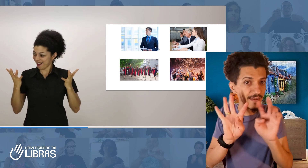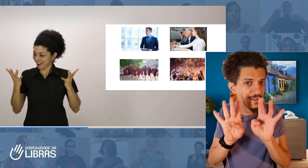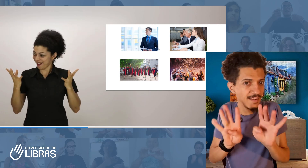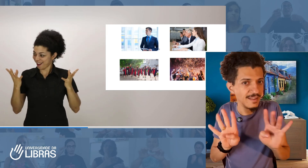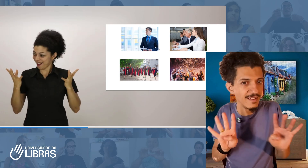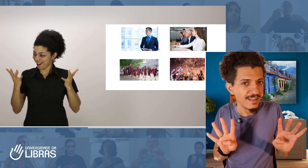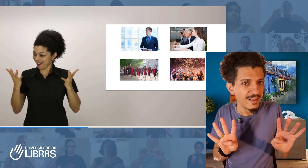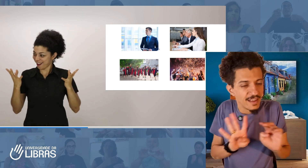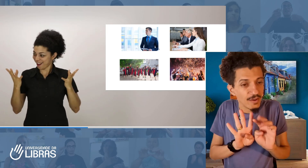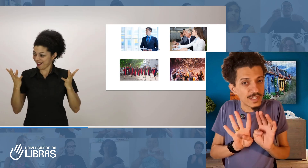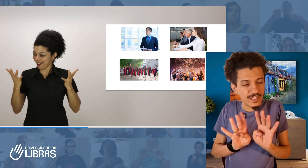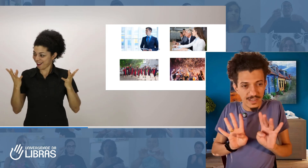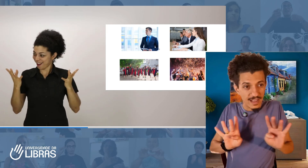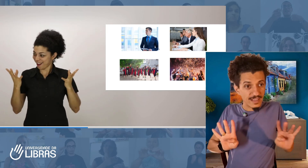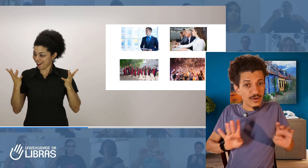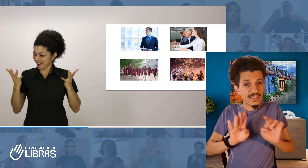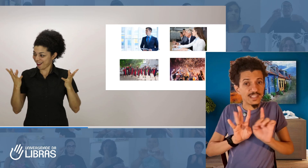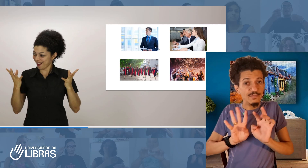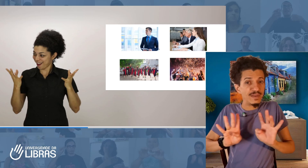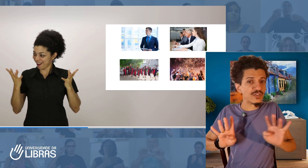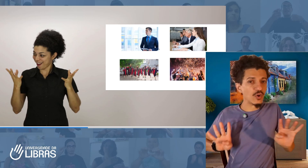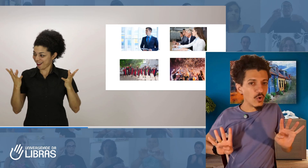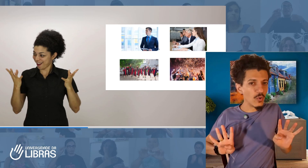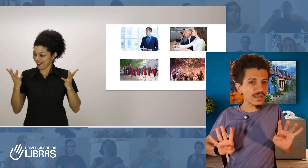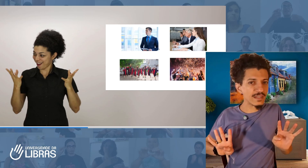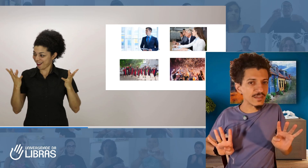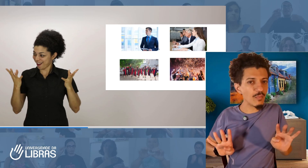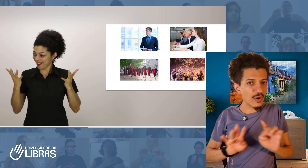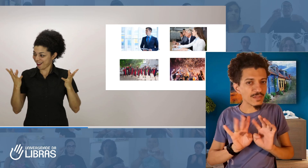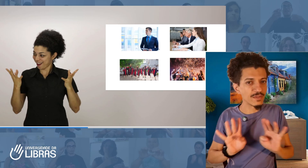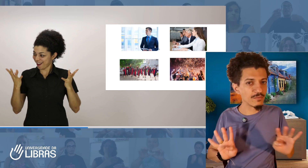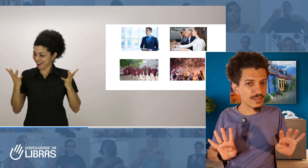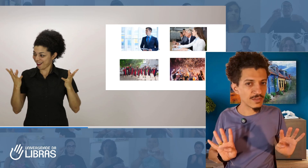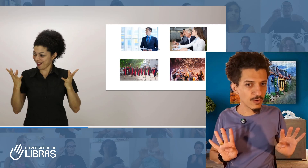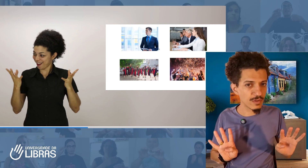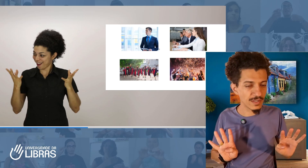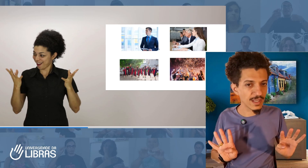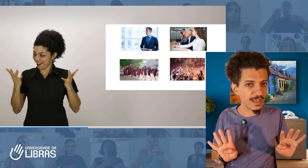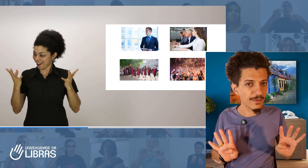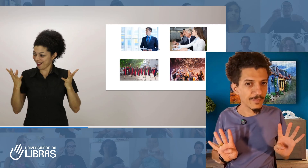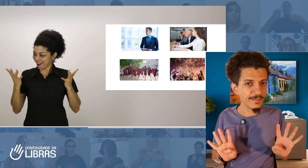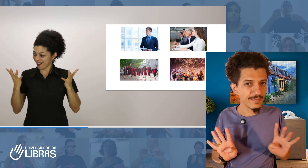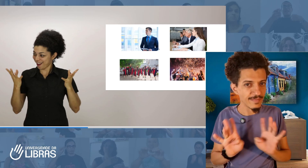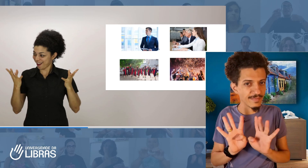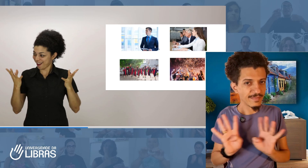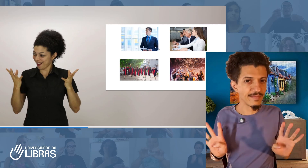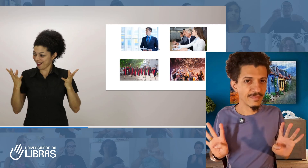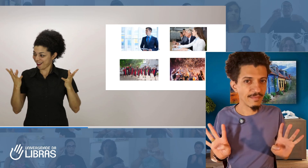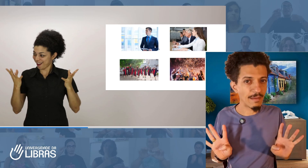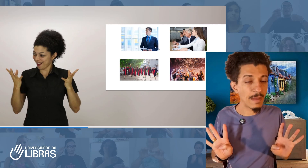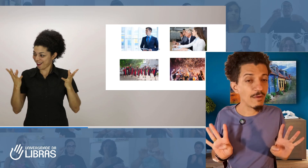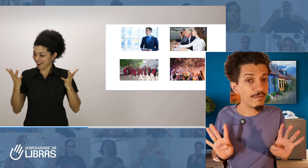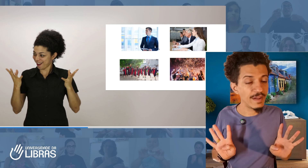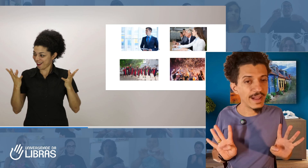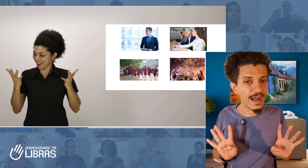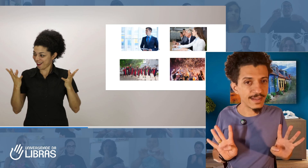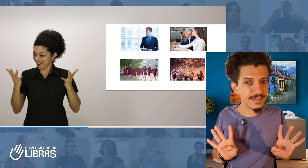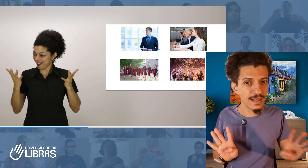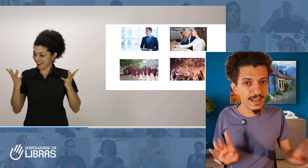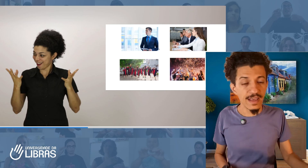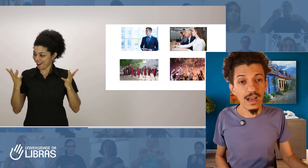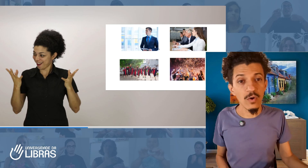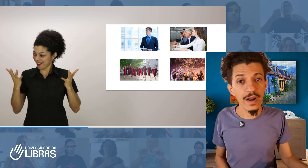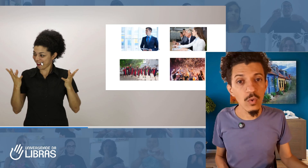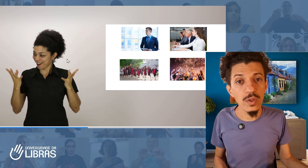Percebe? Ou seja, são essas pessoas que estão próximas umas às outras aqui, meio